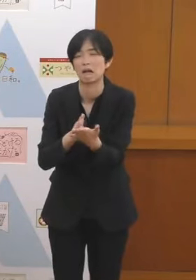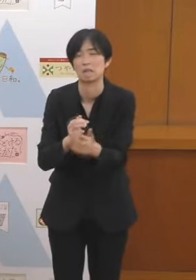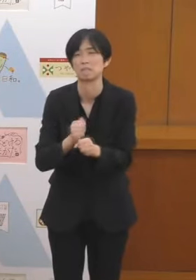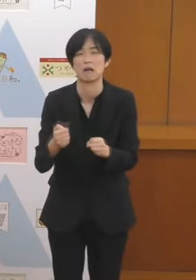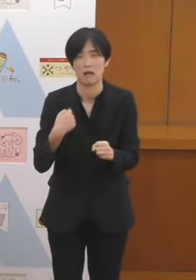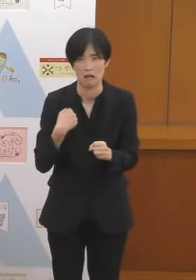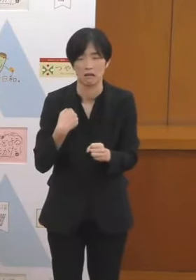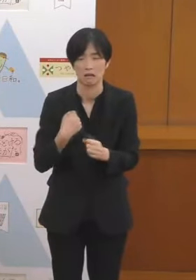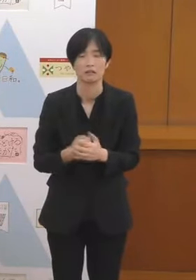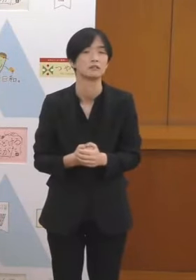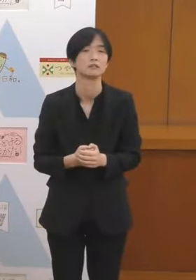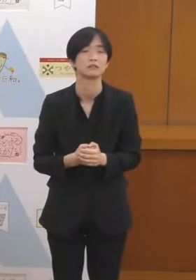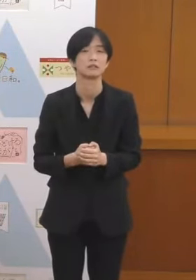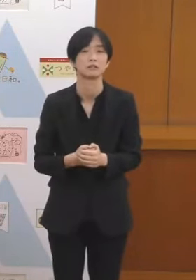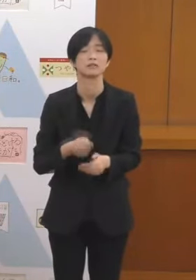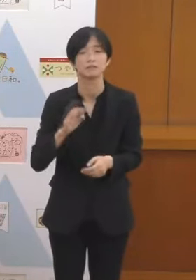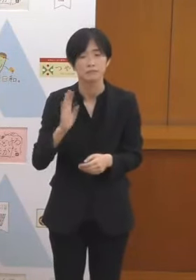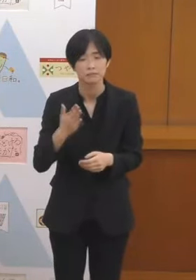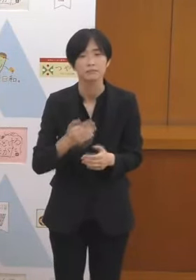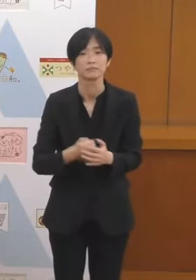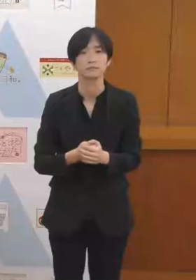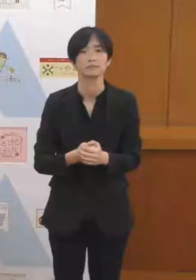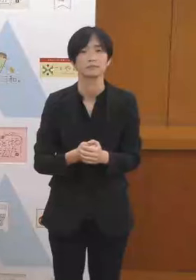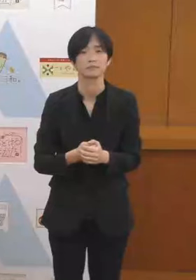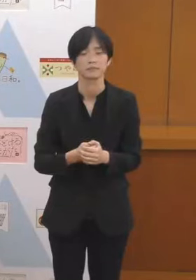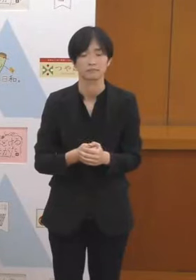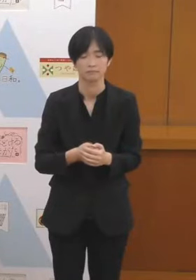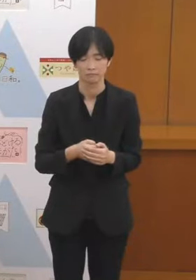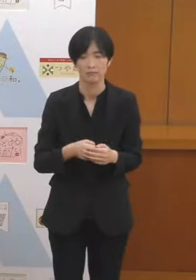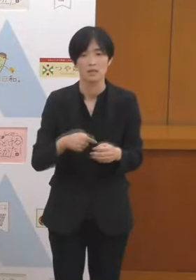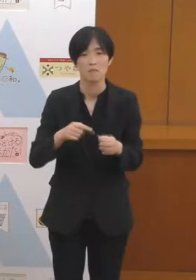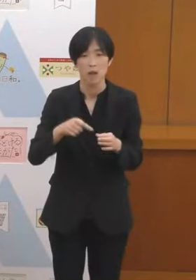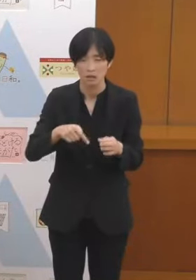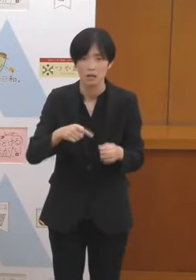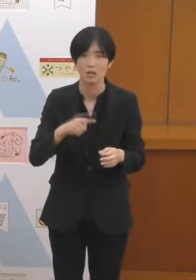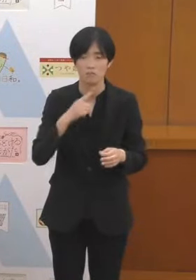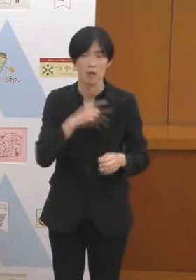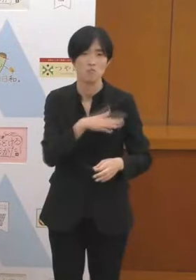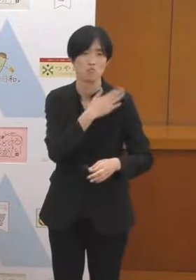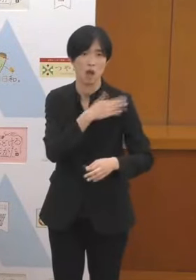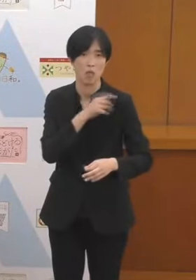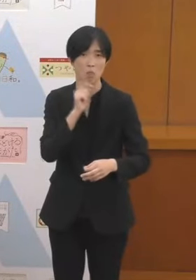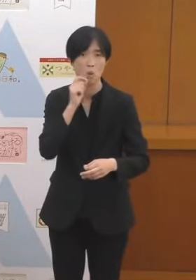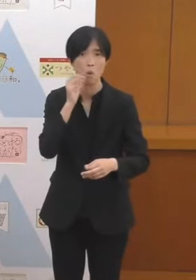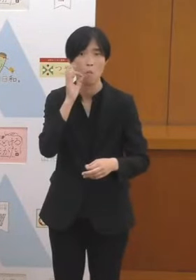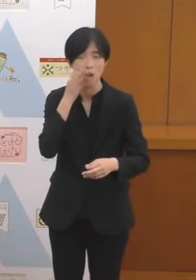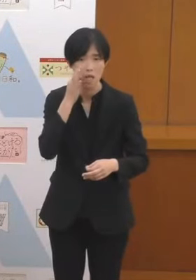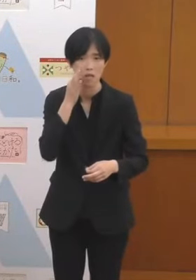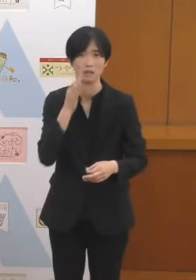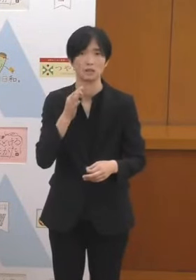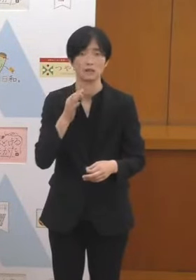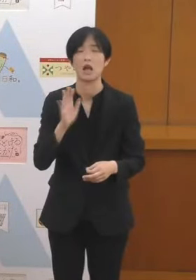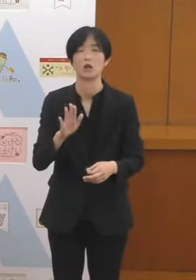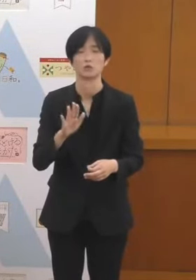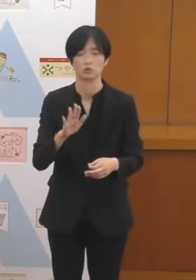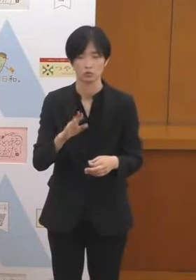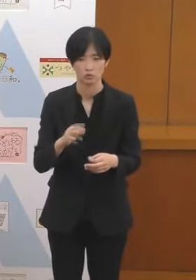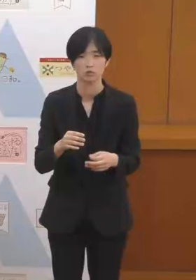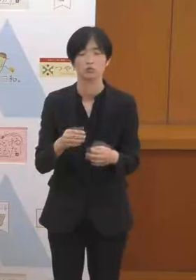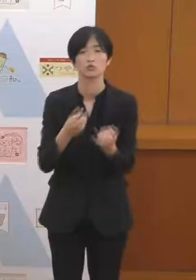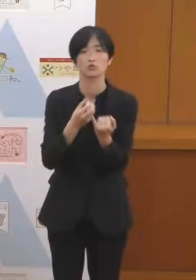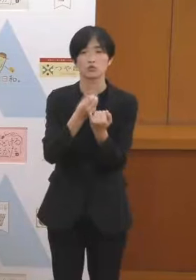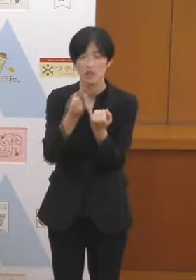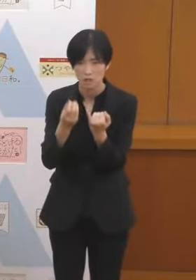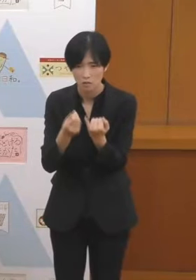もおやはり本件のブランド舞というのがありますねあのつ姫雪